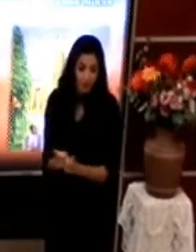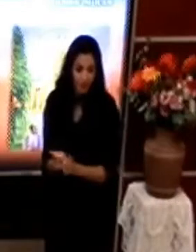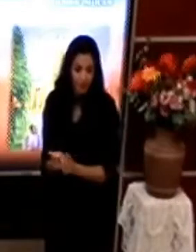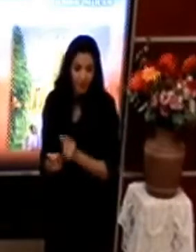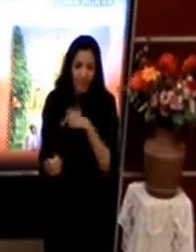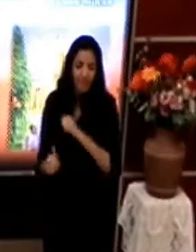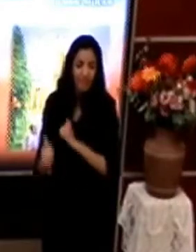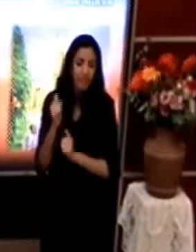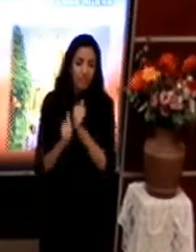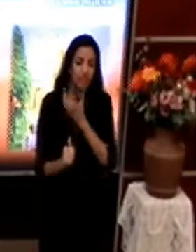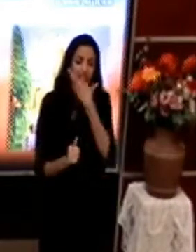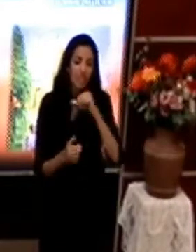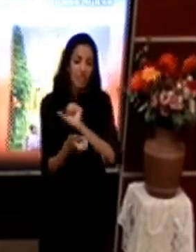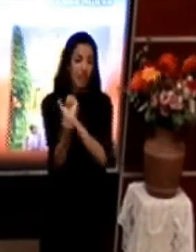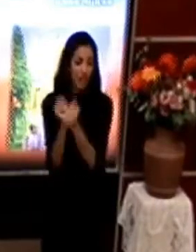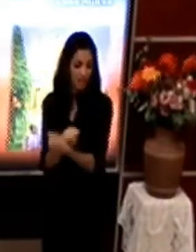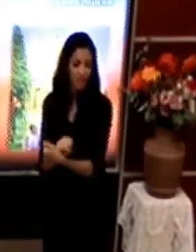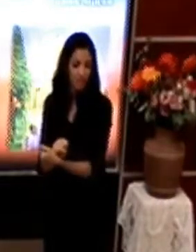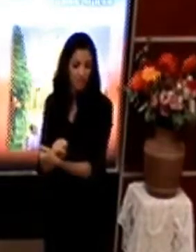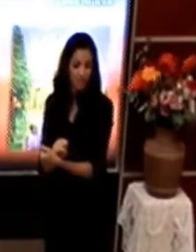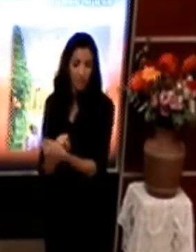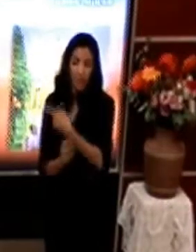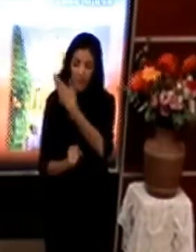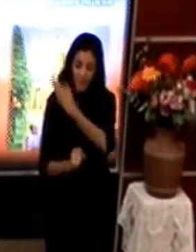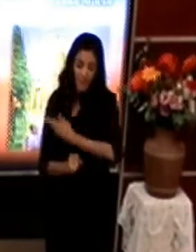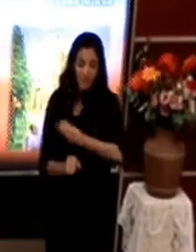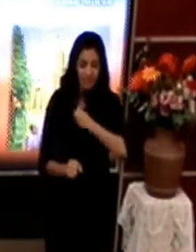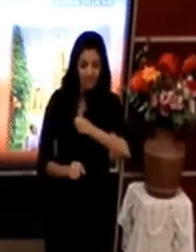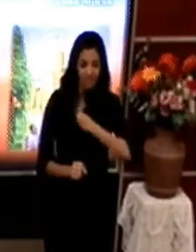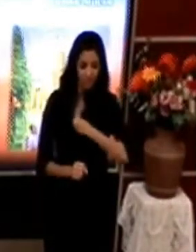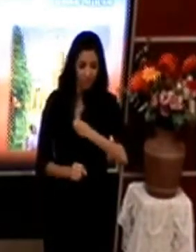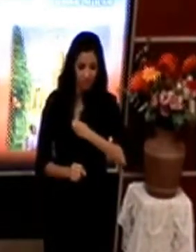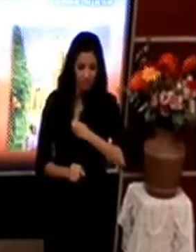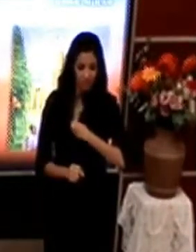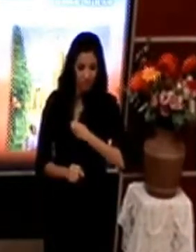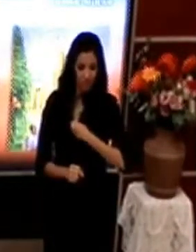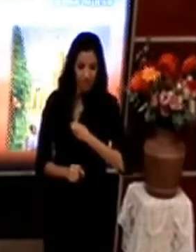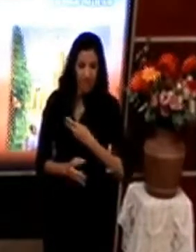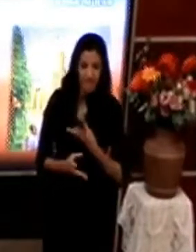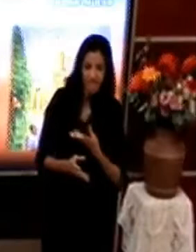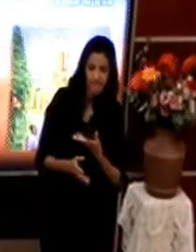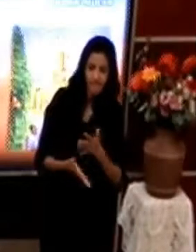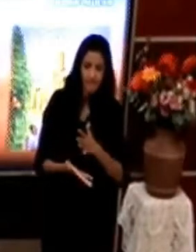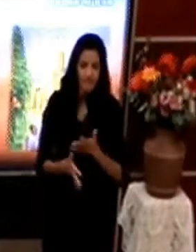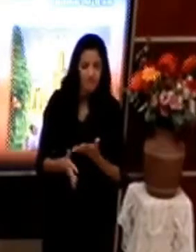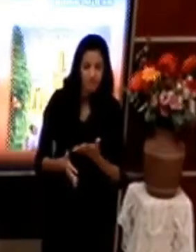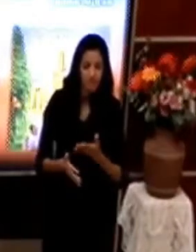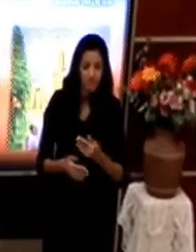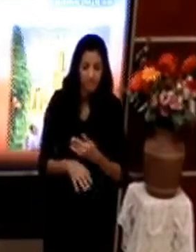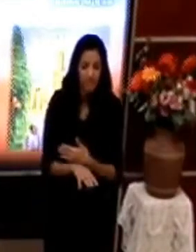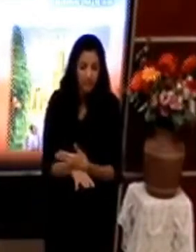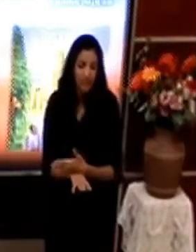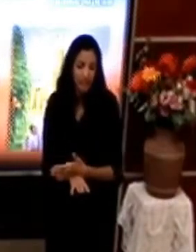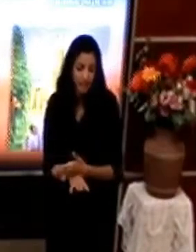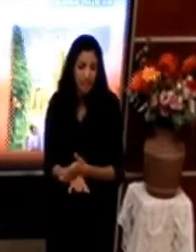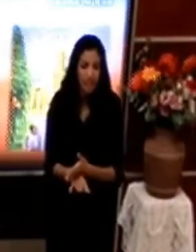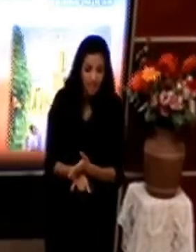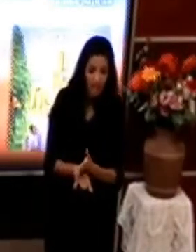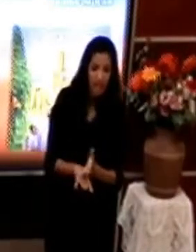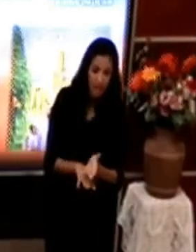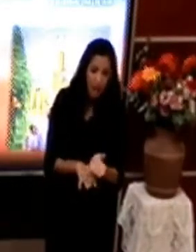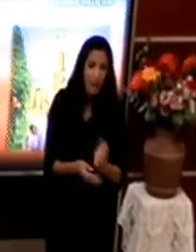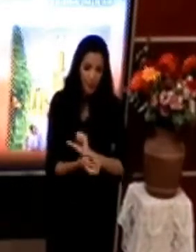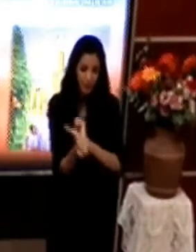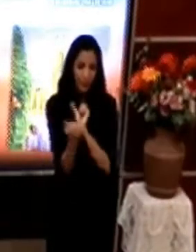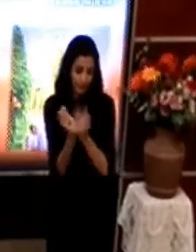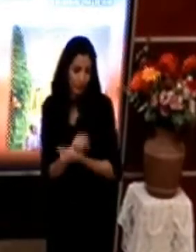Dios porque la vi. Sé que a veces podés pasar mucho tiempo, a mí me costó, algunas cosas me costó